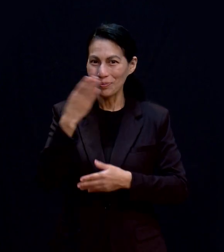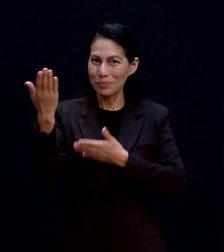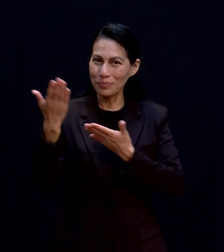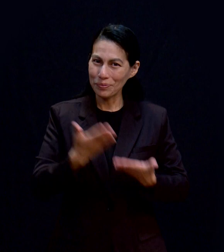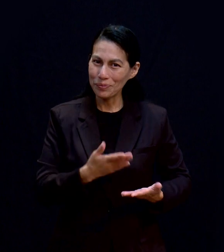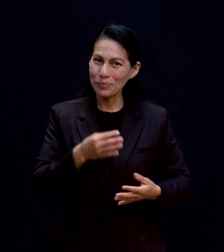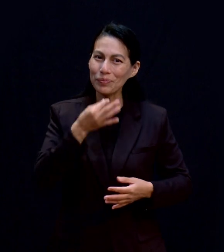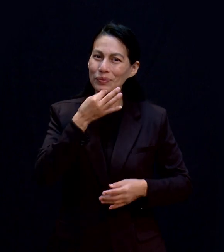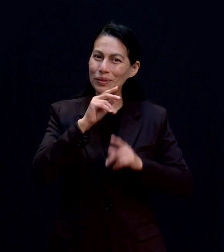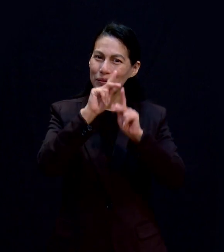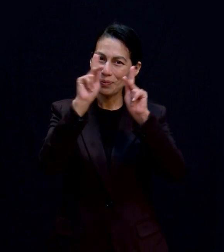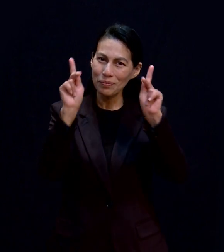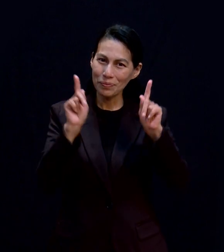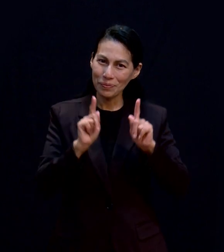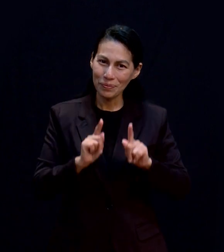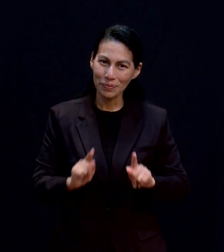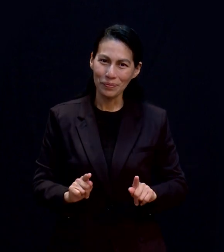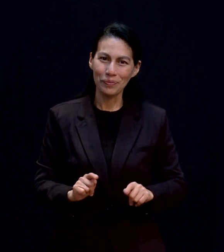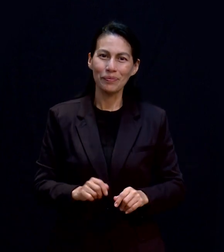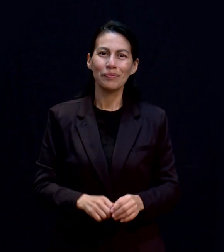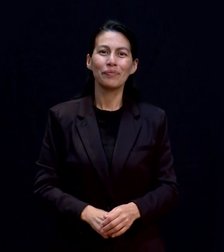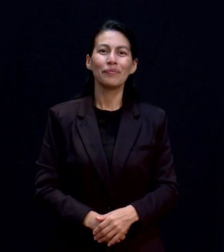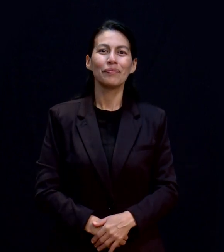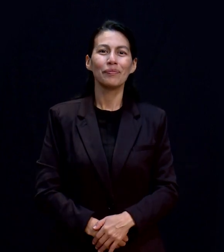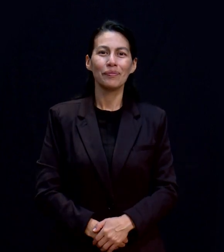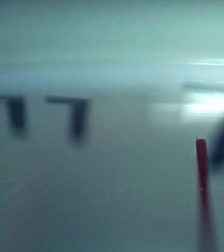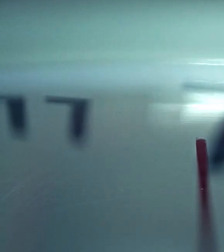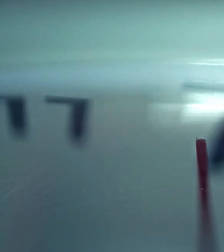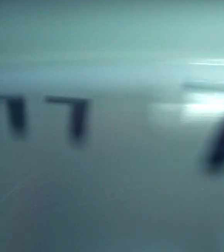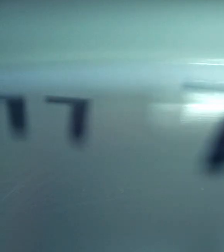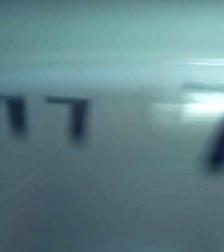a un momento de paz